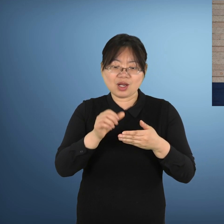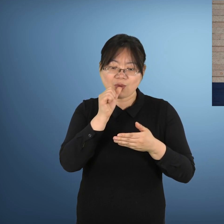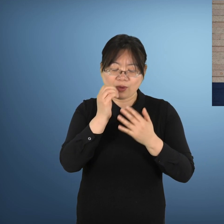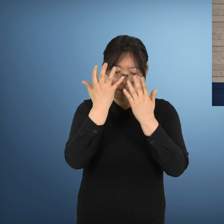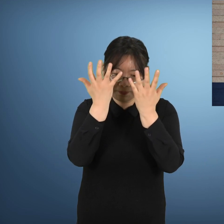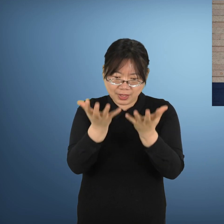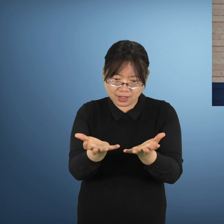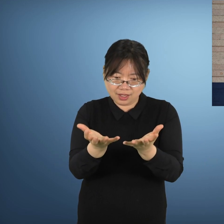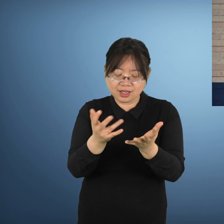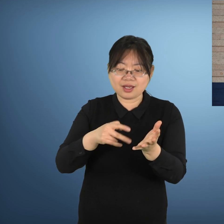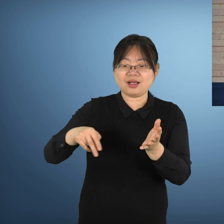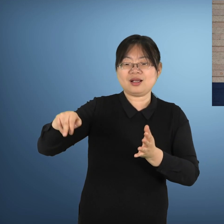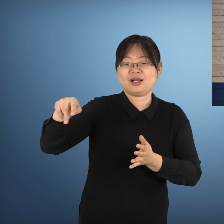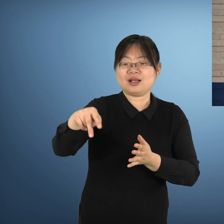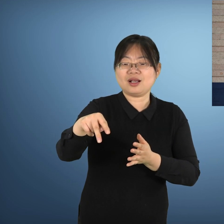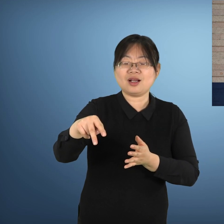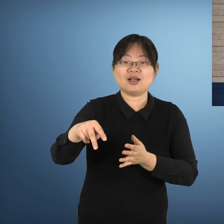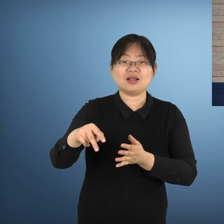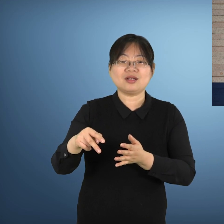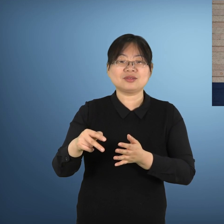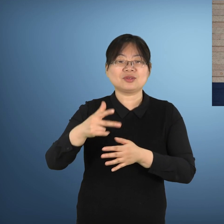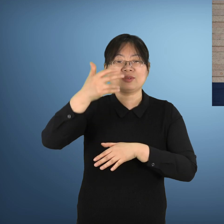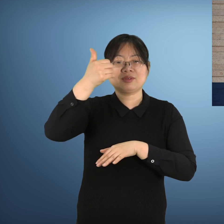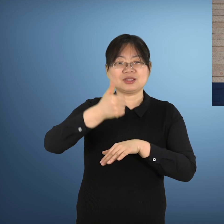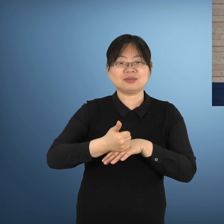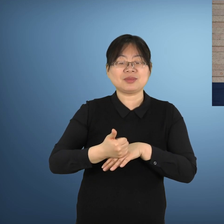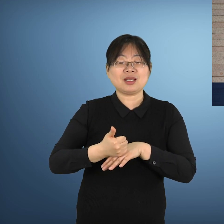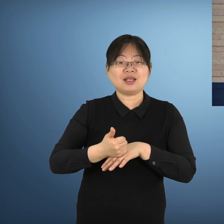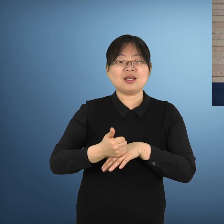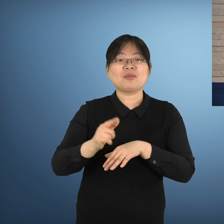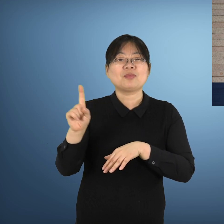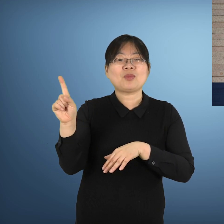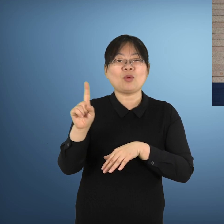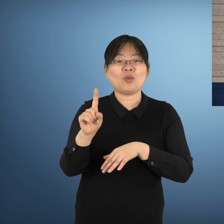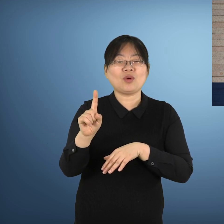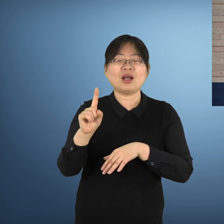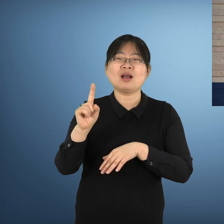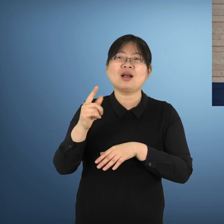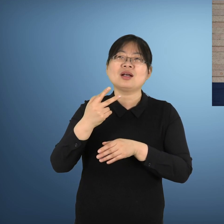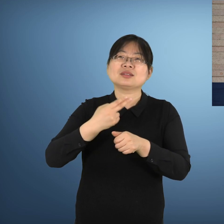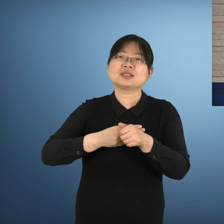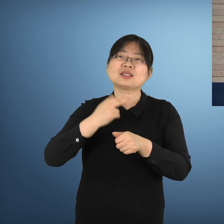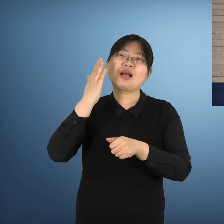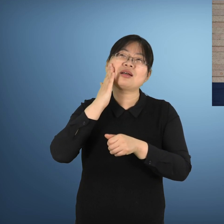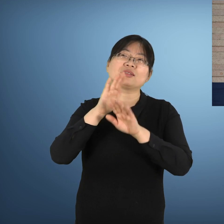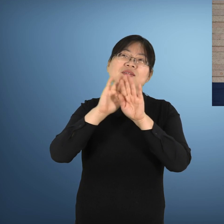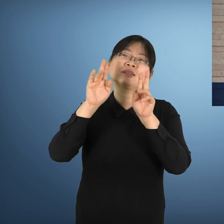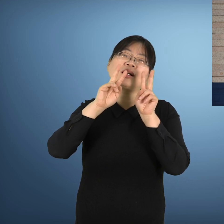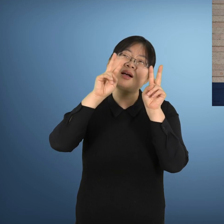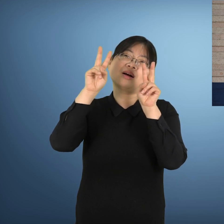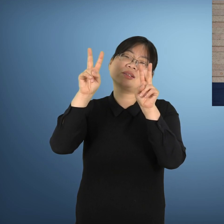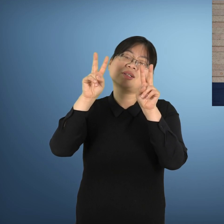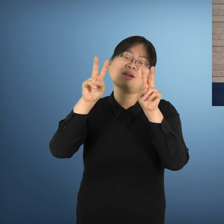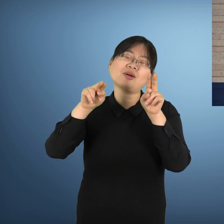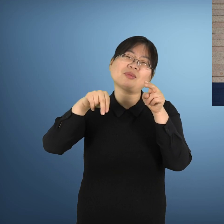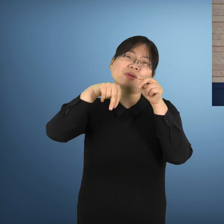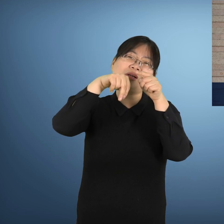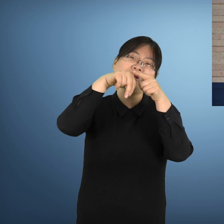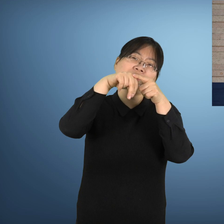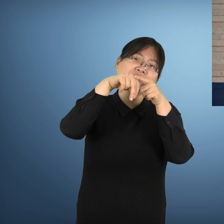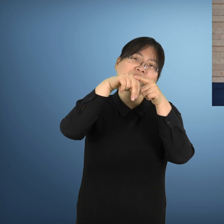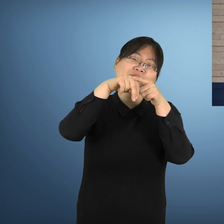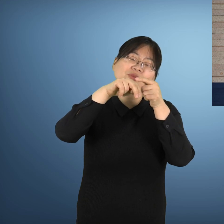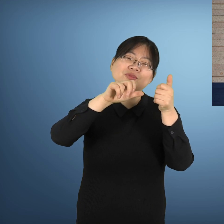베드로는 그렇게 마지막에 스승이 하늘을 향하여 머리를 두고 죽은 그